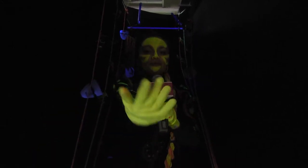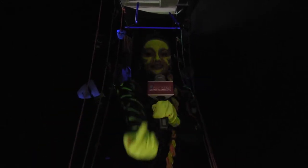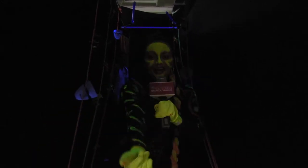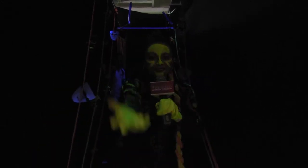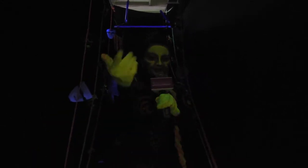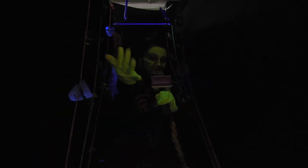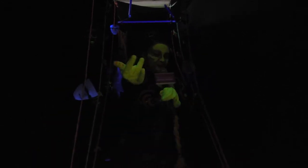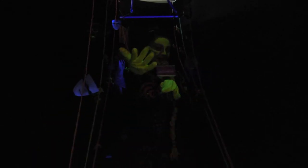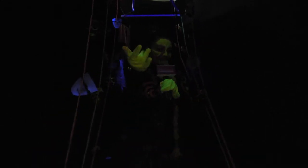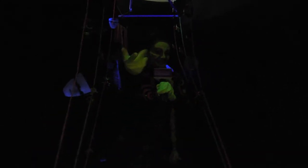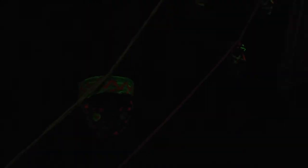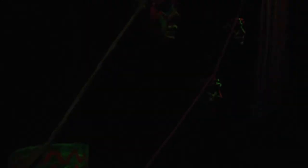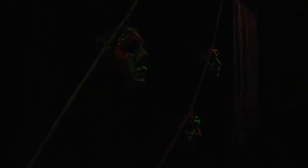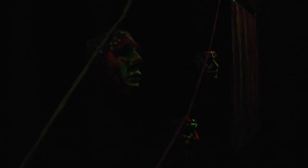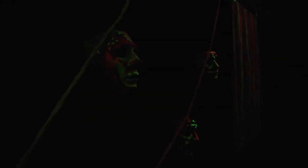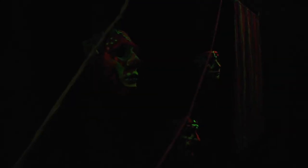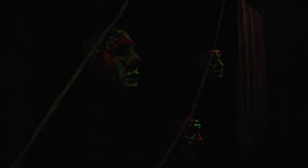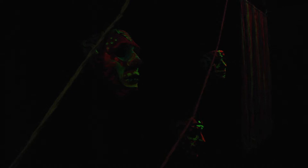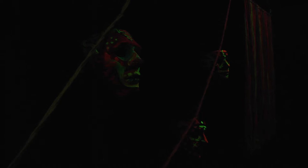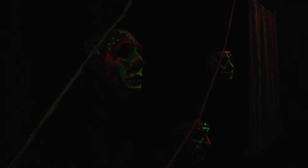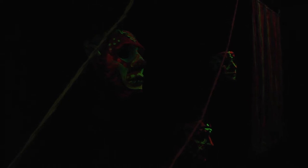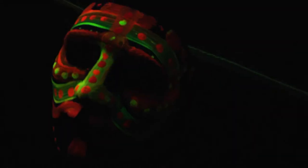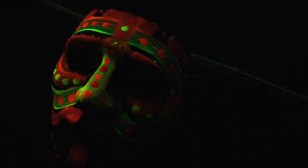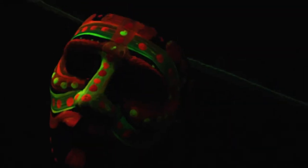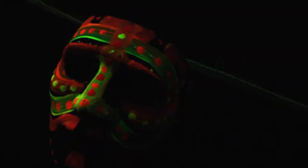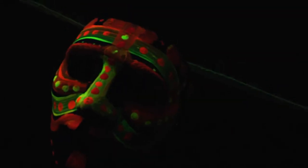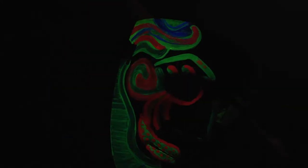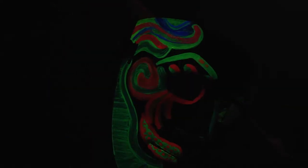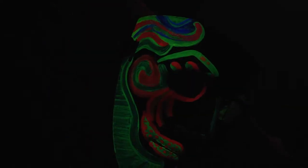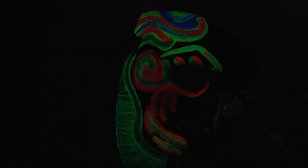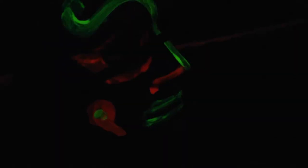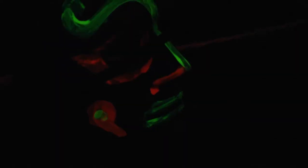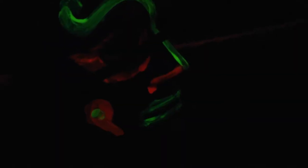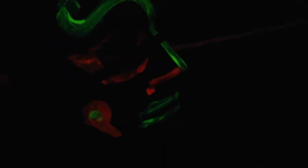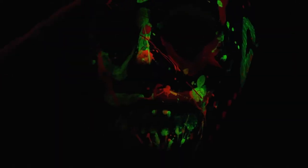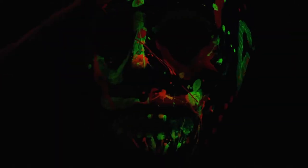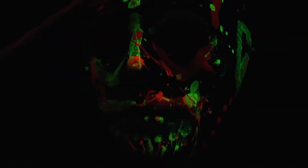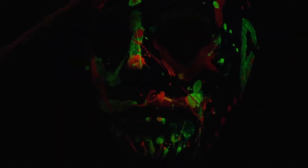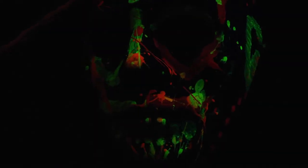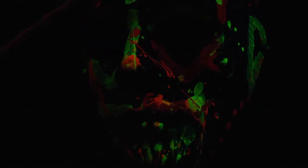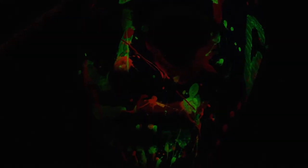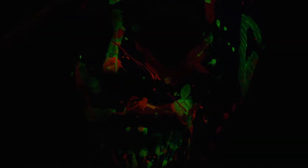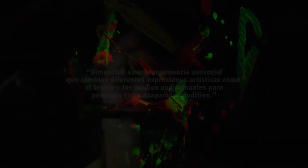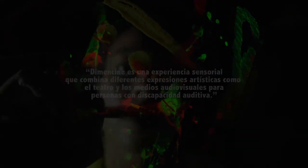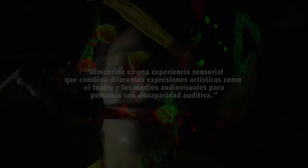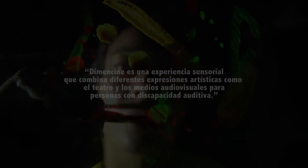invitados, vengan, entren a nuestra dimensión, compartan con nosotros sus partículas de amor.